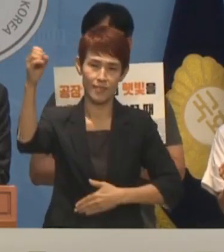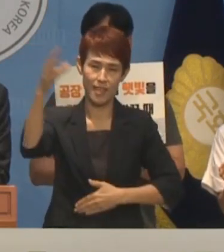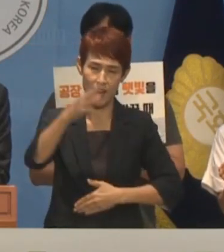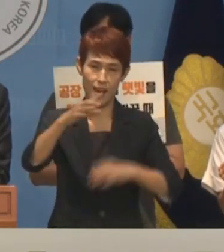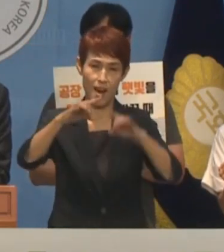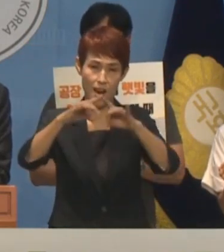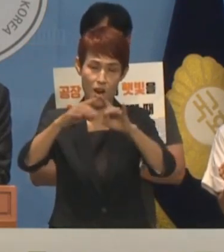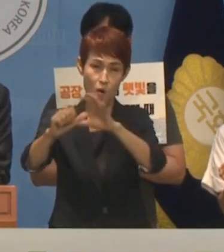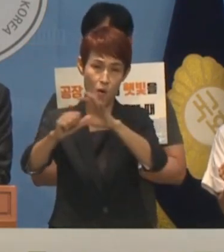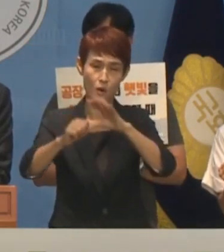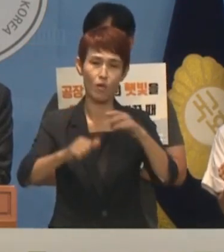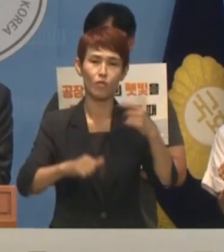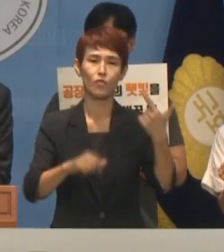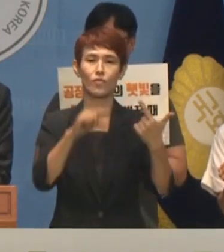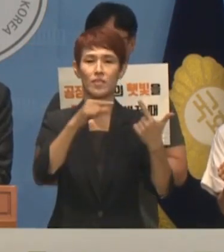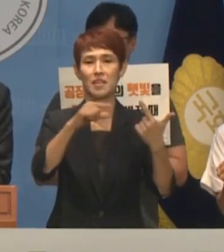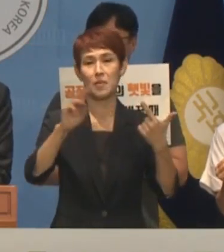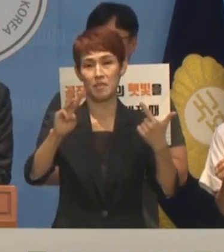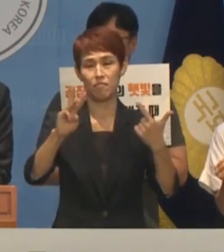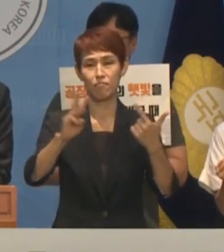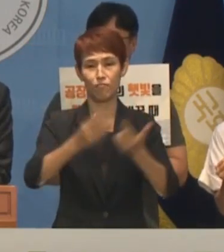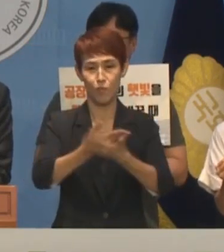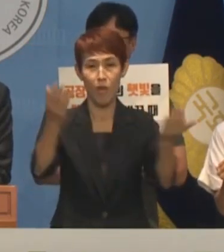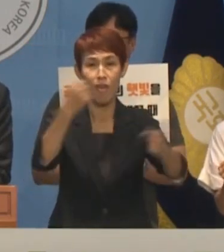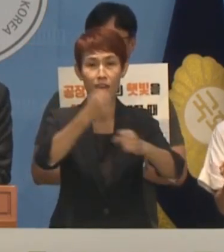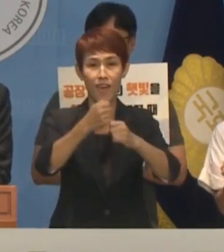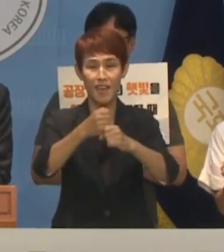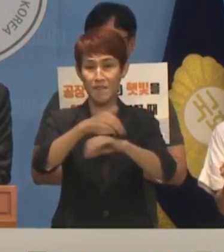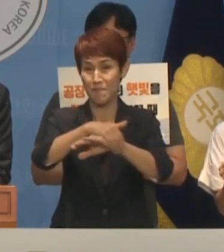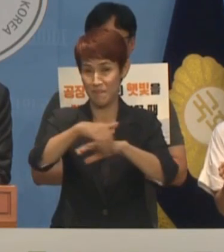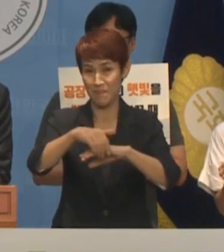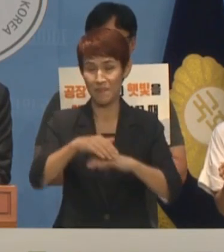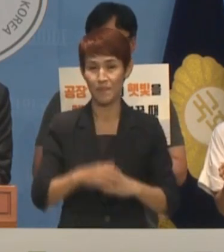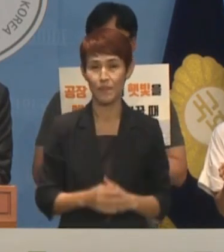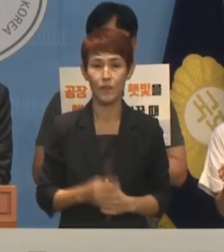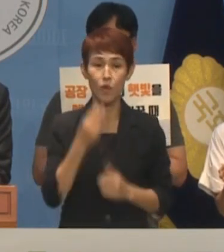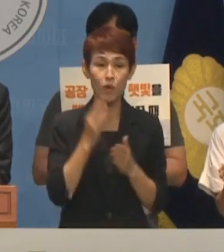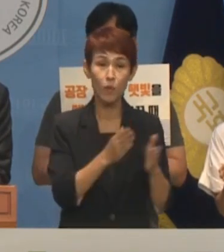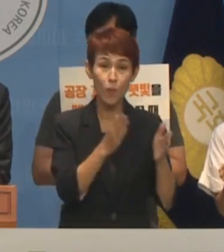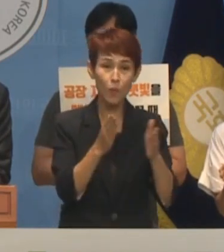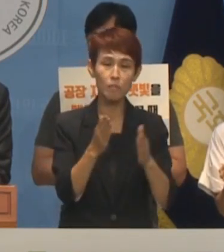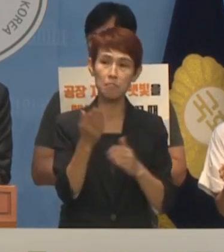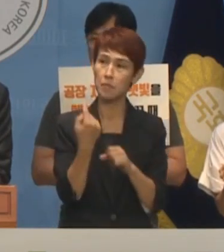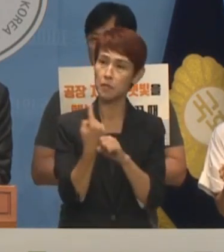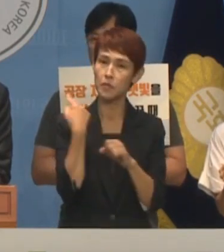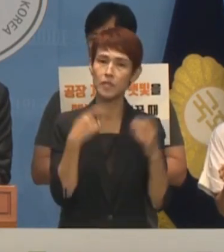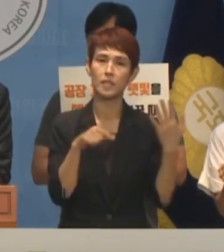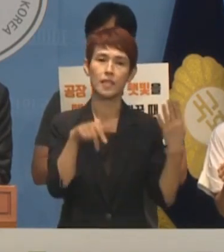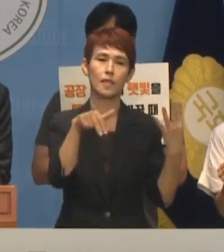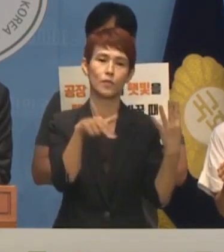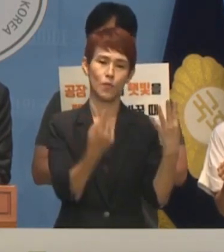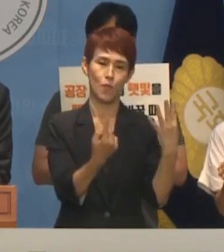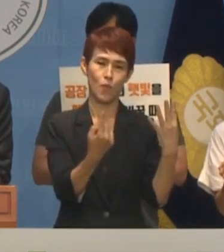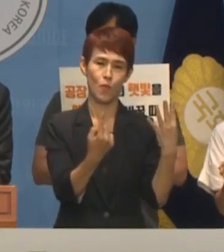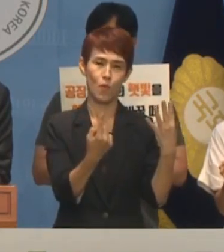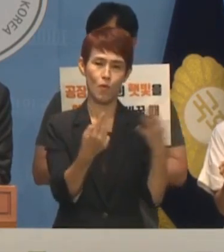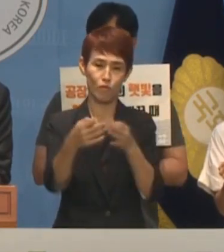6기가와트 보급을 추진한다고 발표했습니다. 그리고 경기도에서도 작년에 4조 원 규모의 민간 투자를